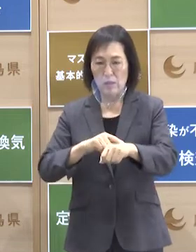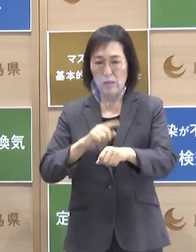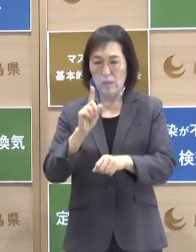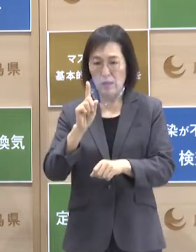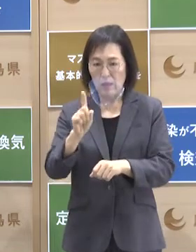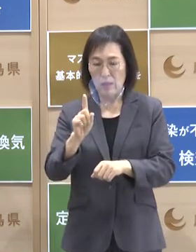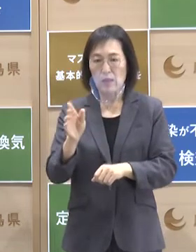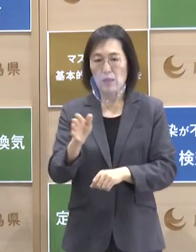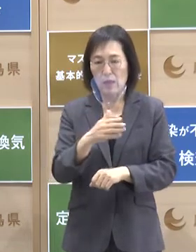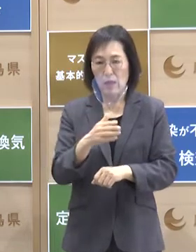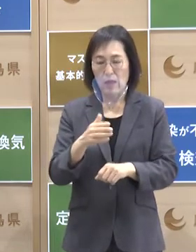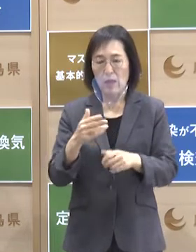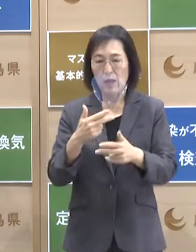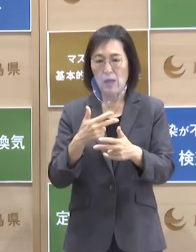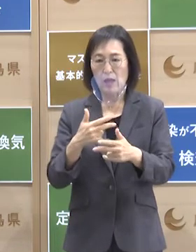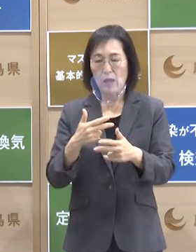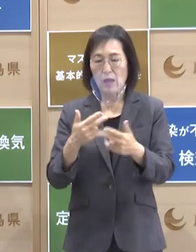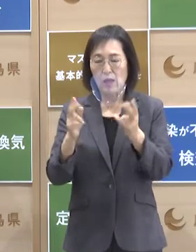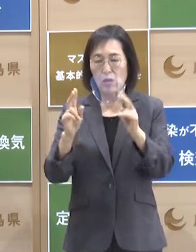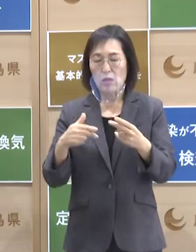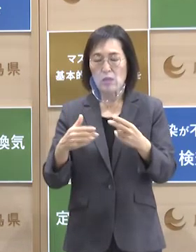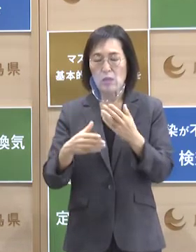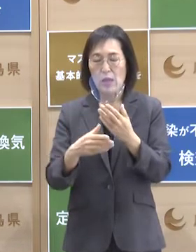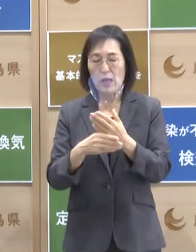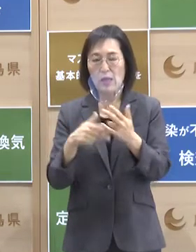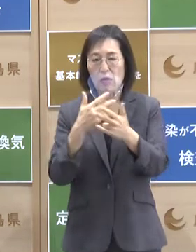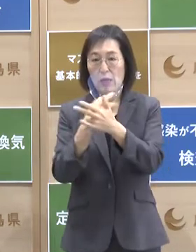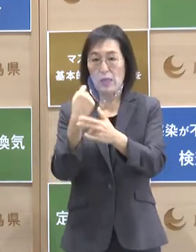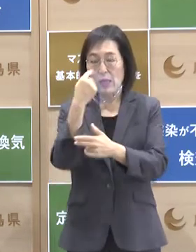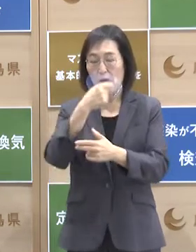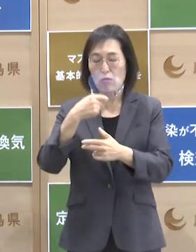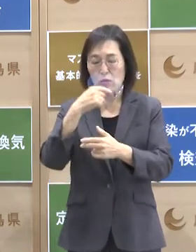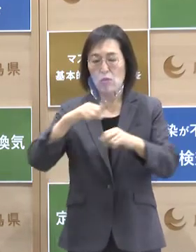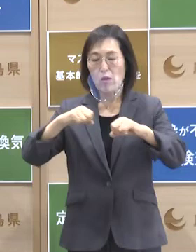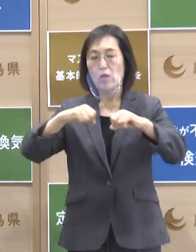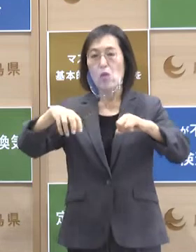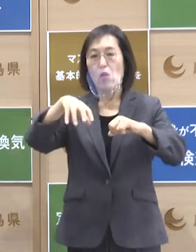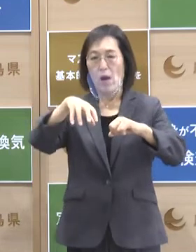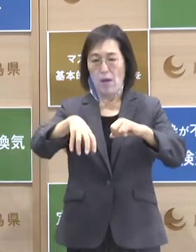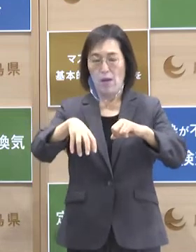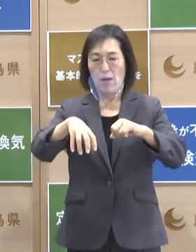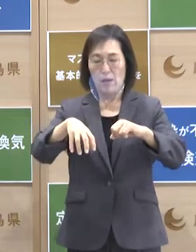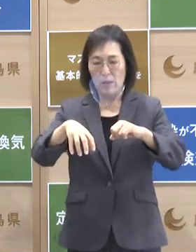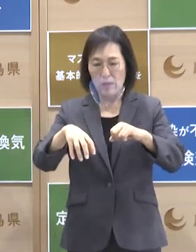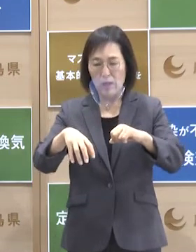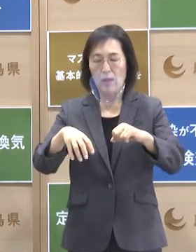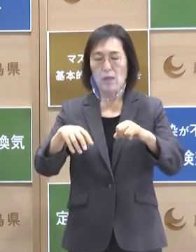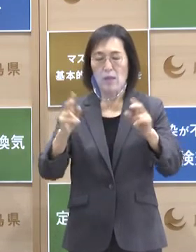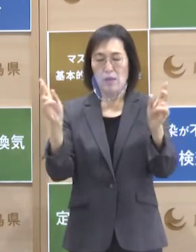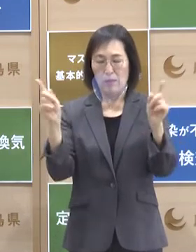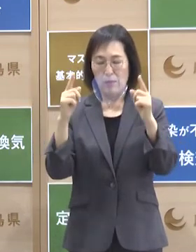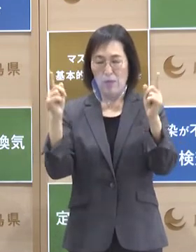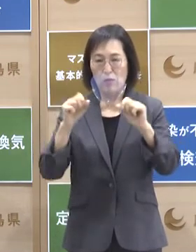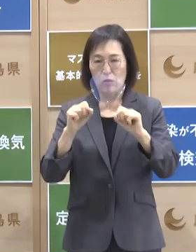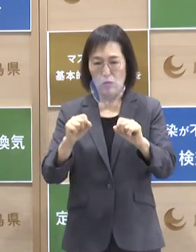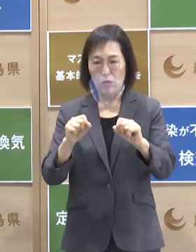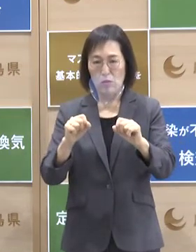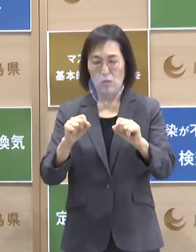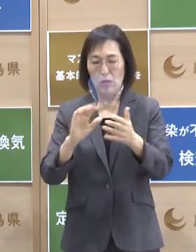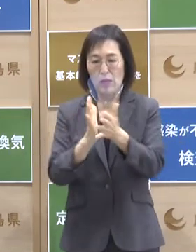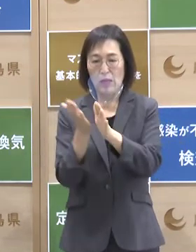広島駅北口のイベントスペースで、オープニングセレモニーを開催いたします。で、私も参加をいたします